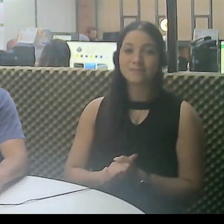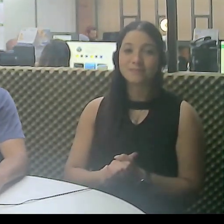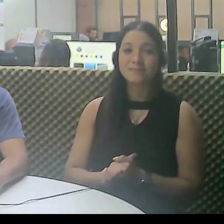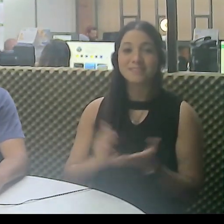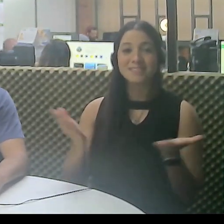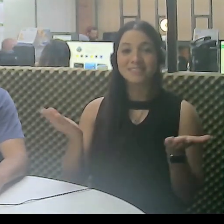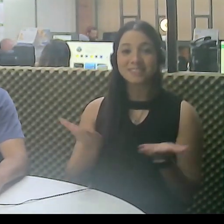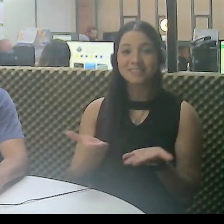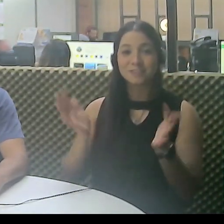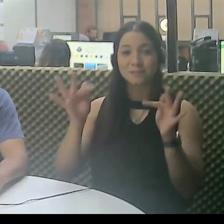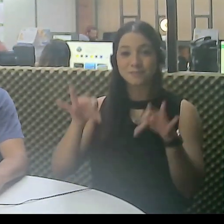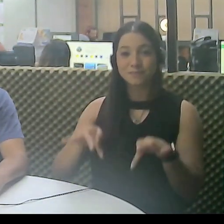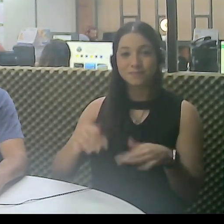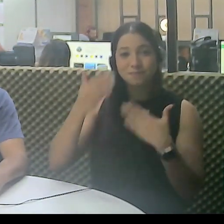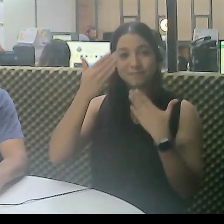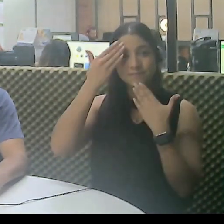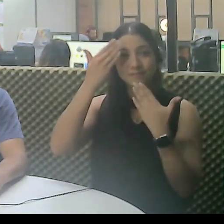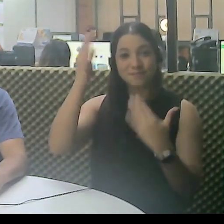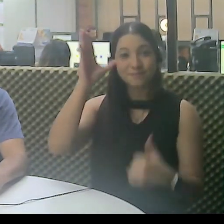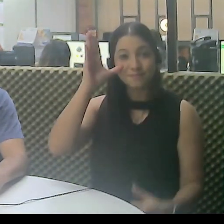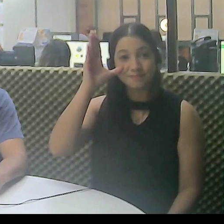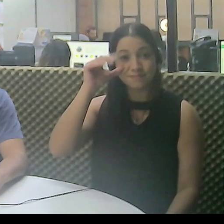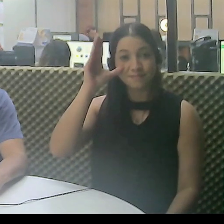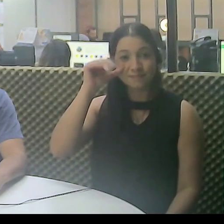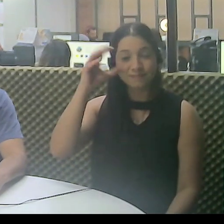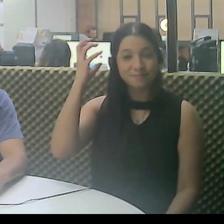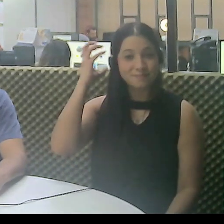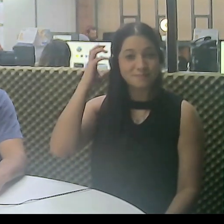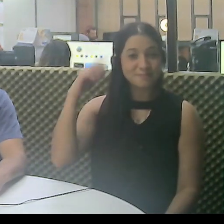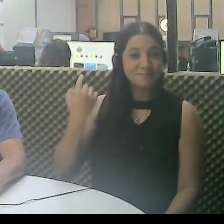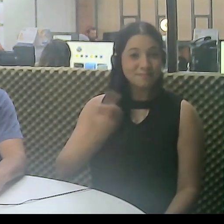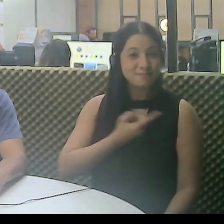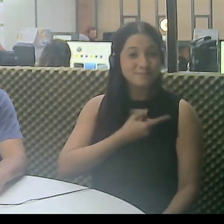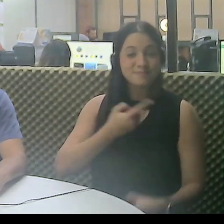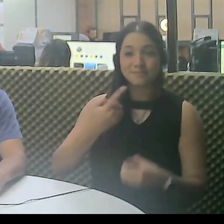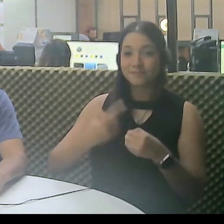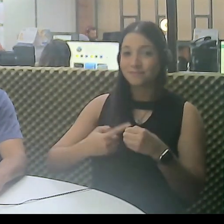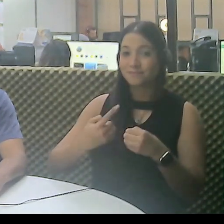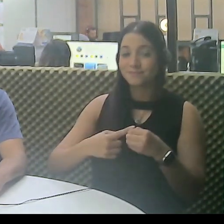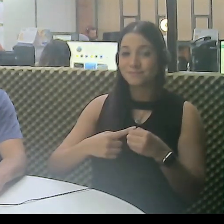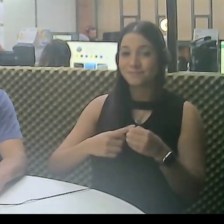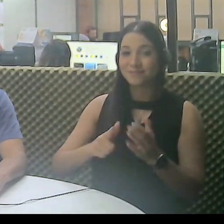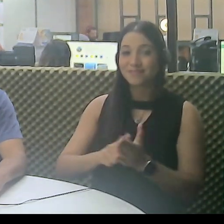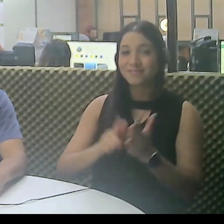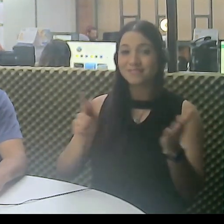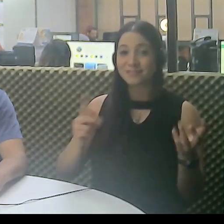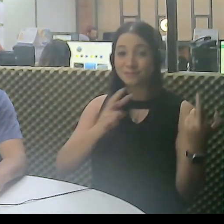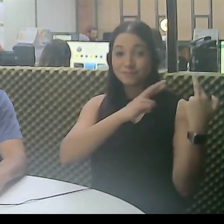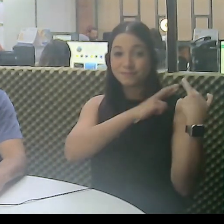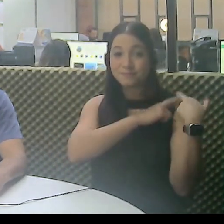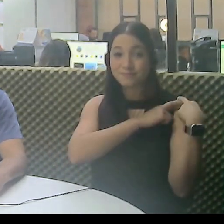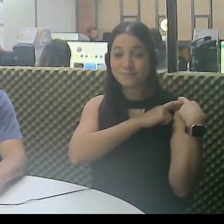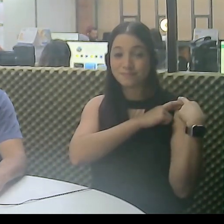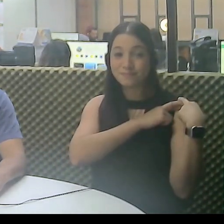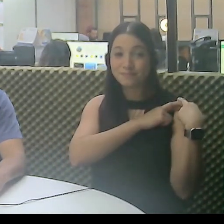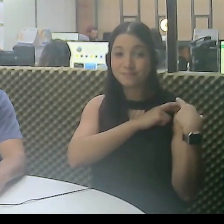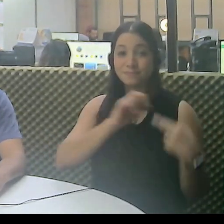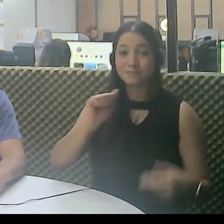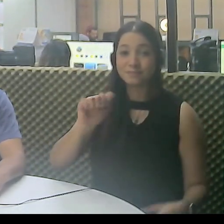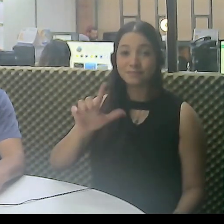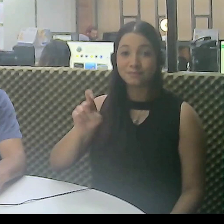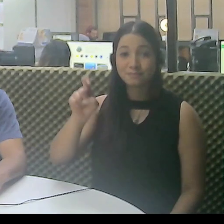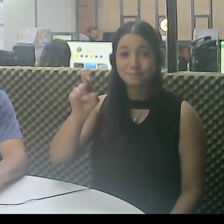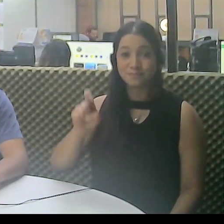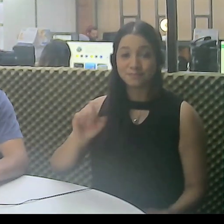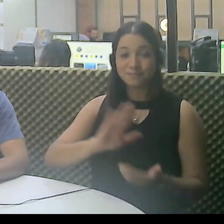notícias. E a edição de hoje fica por aqui. Obrigado pela sua audiência, Rádio Nossa Cidade. Jornalista responsável pela edição, Alex